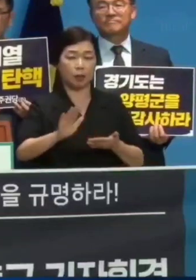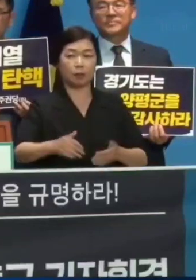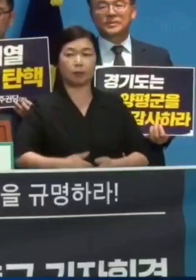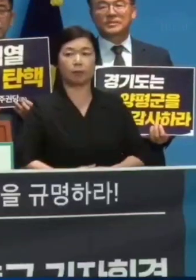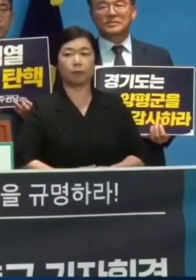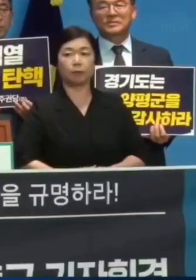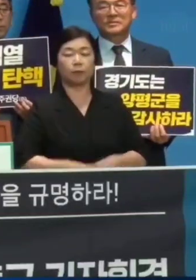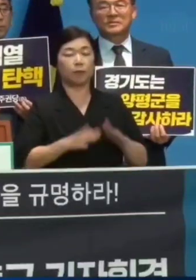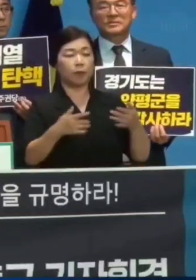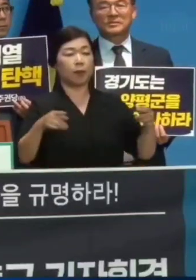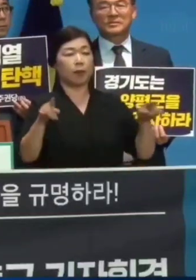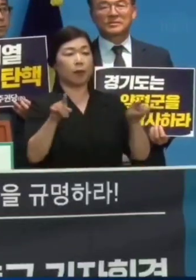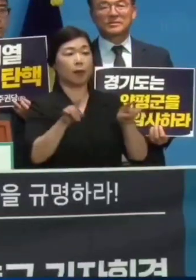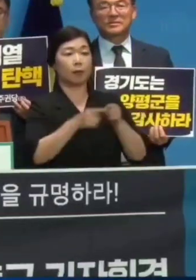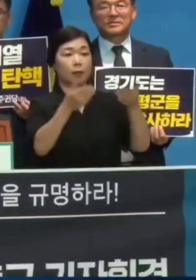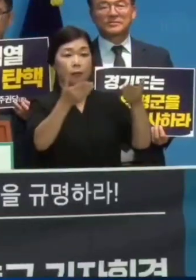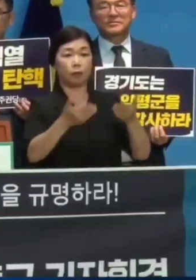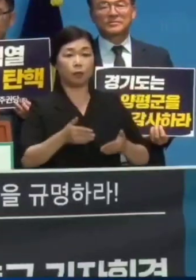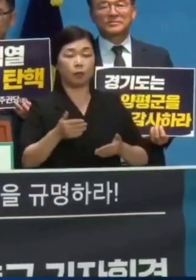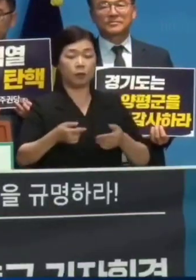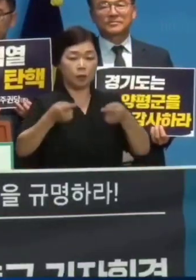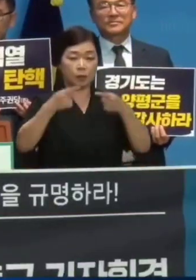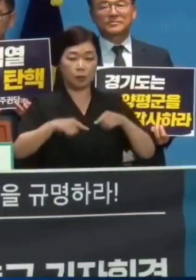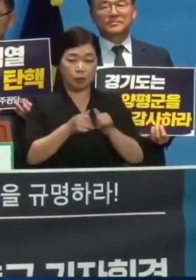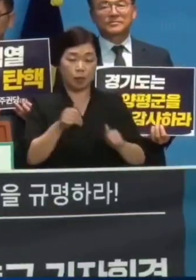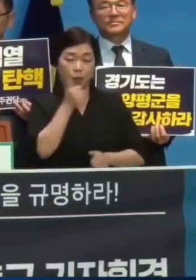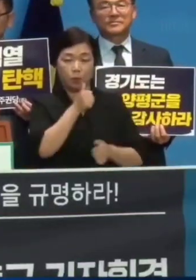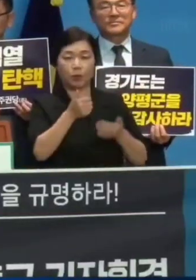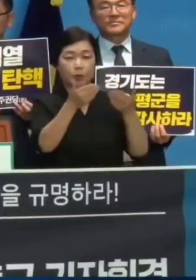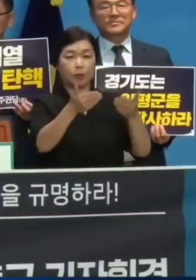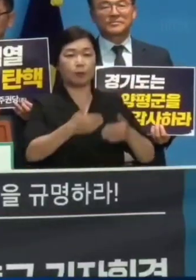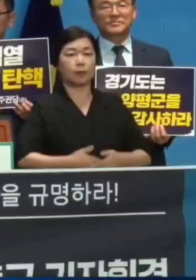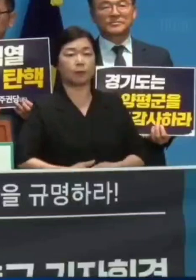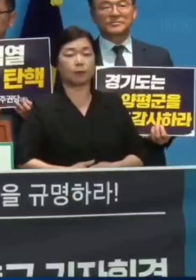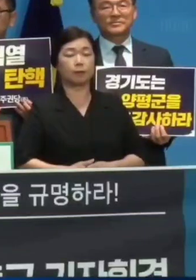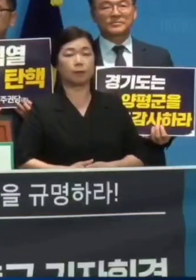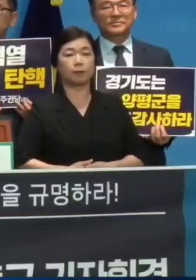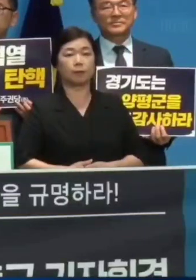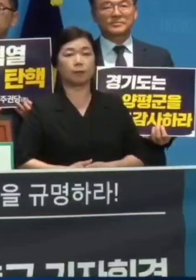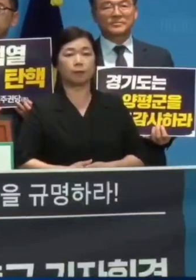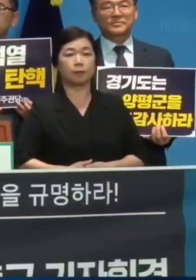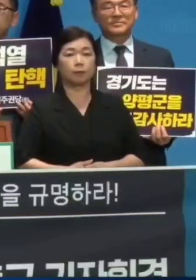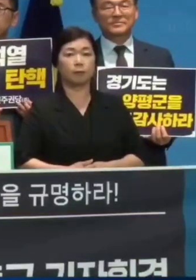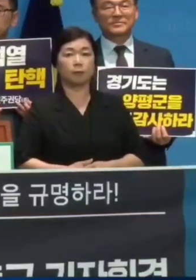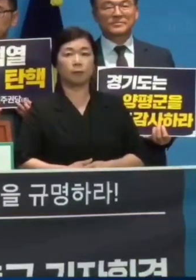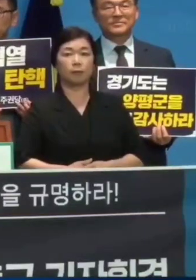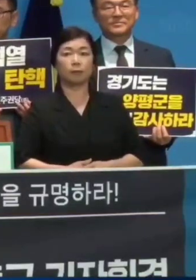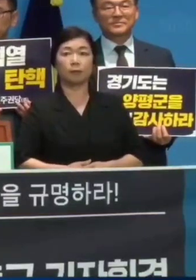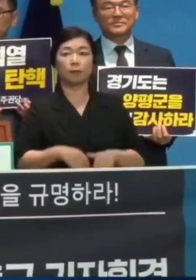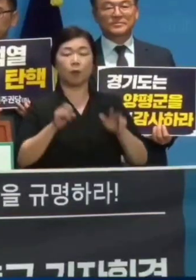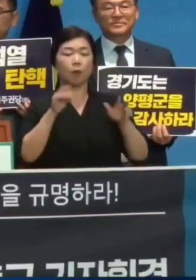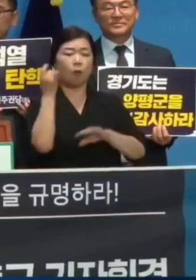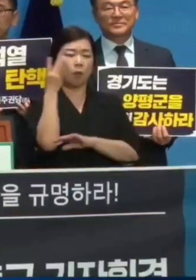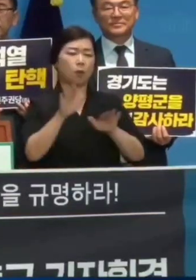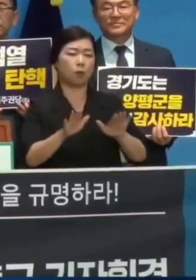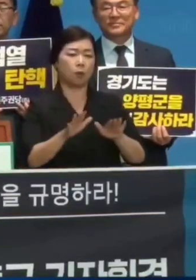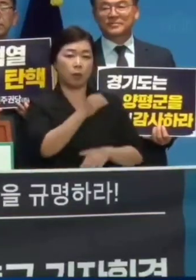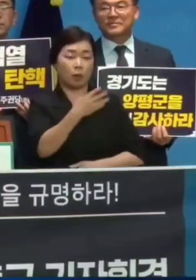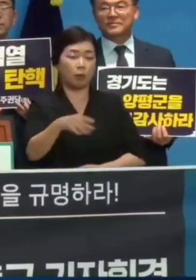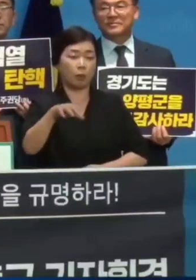앞서 오늘 함께해 주신 참석자들을 소개를 먼저 드리겠습니다. 원래 오늘